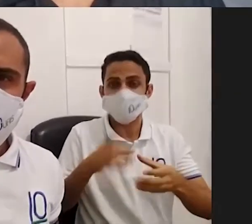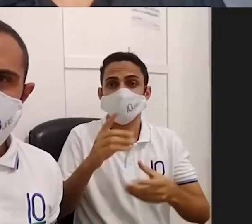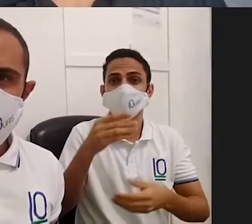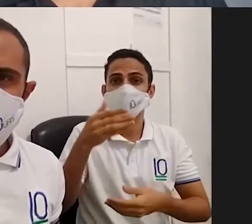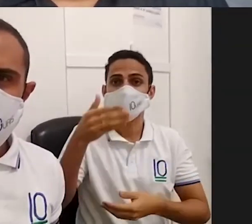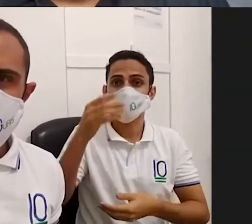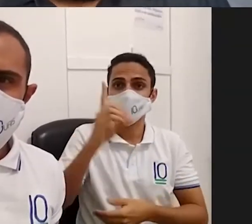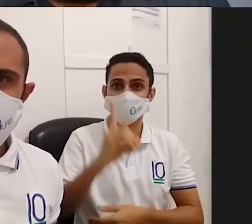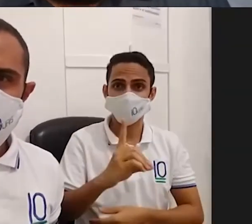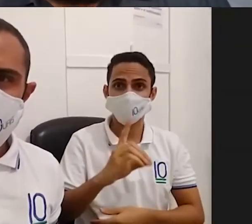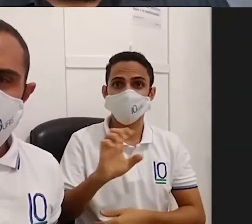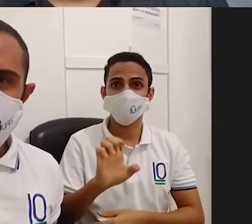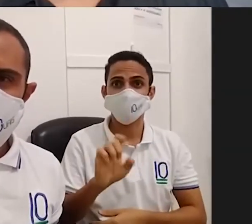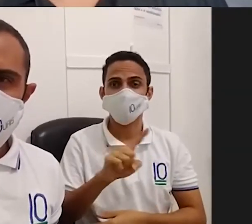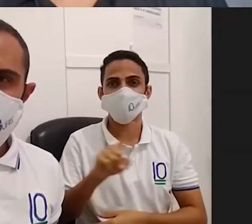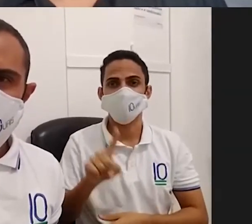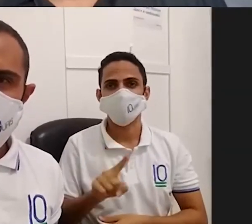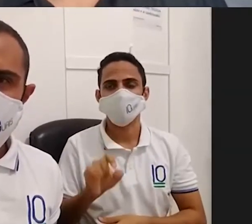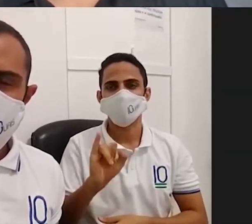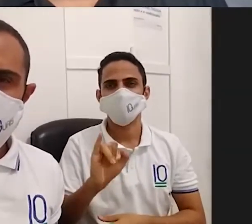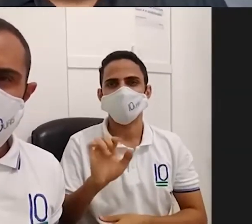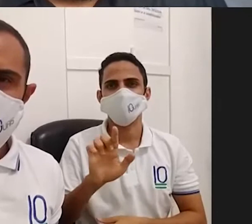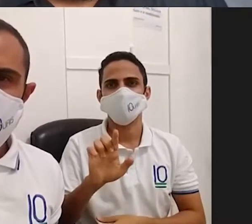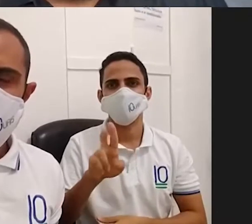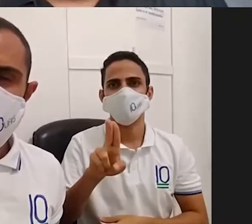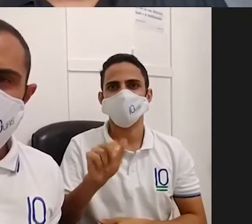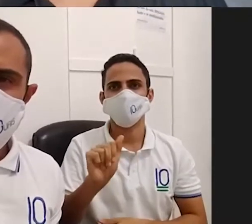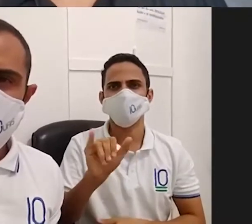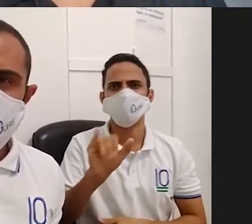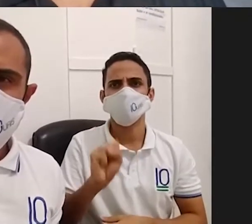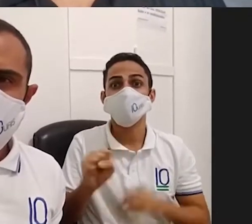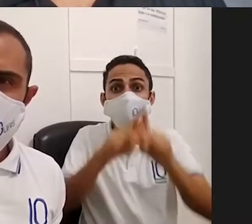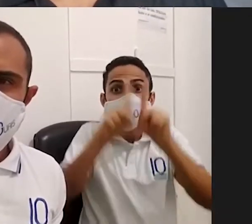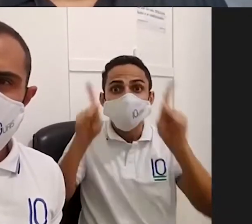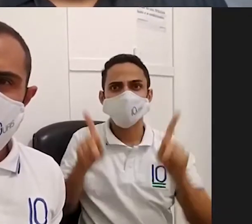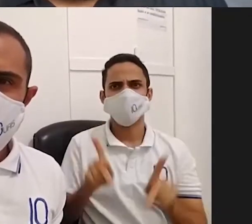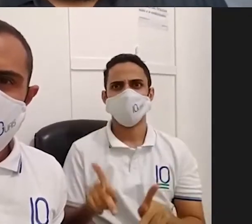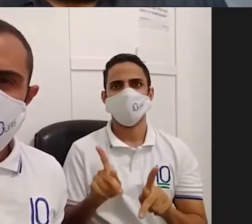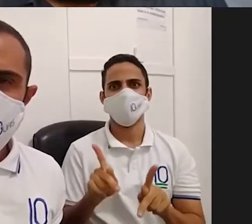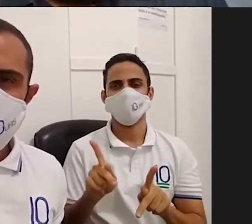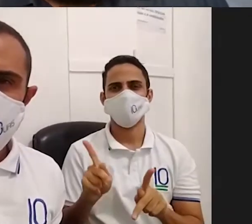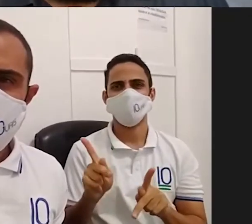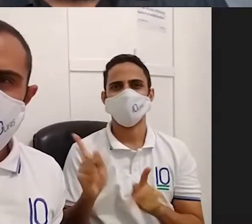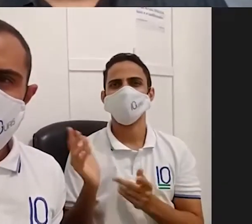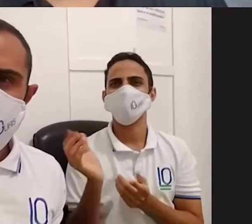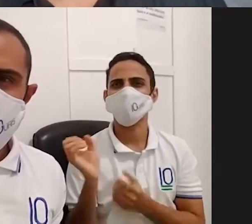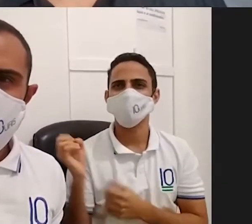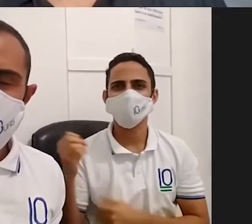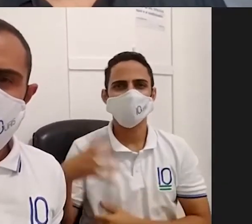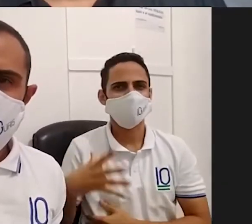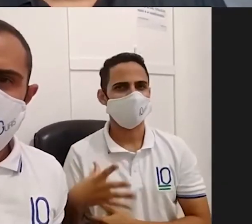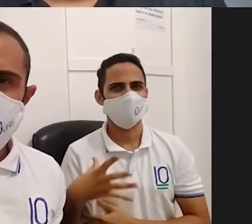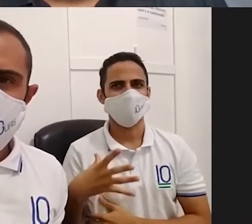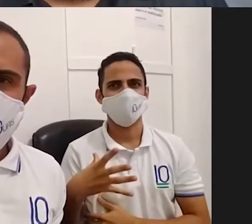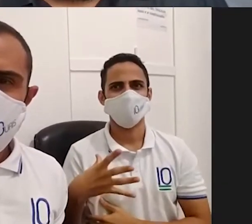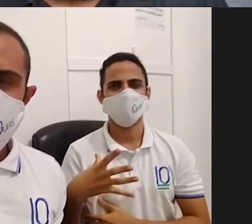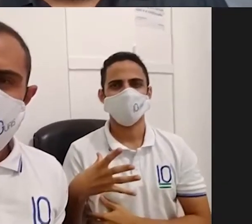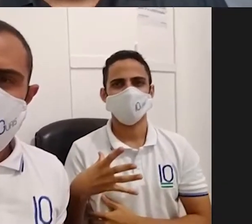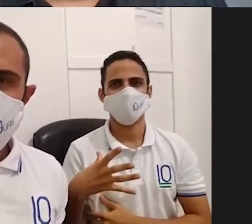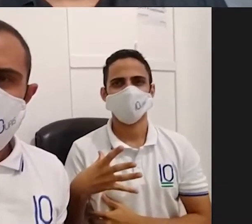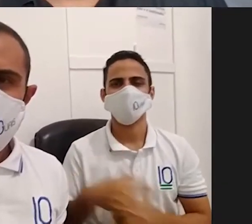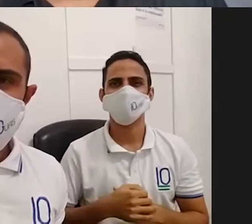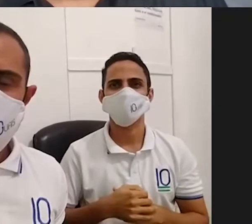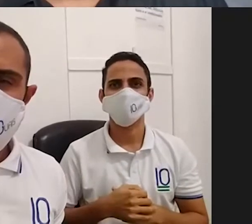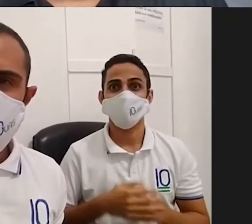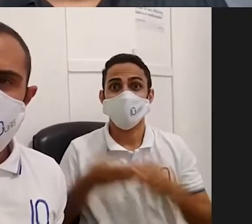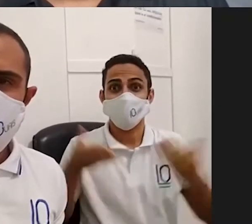é um projeto moderno e inovador na cidade de Natal. Pela primeira vez na história da nossa cidade, Natal está sendo apresentada a